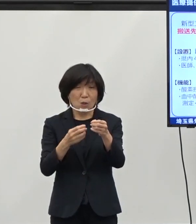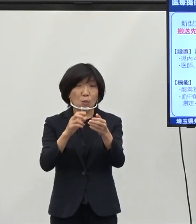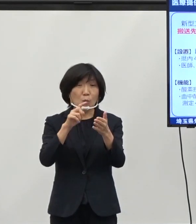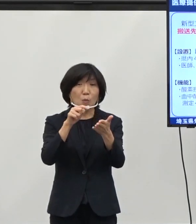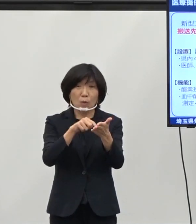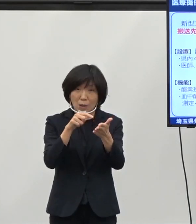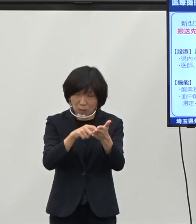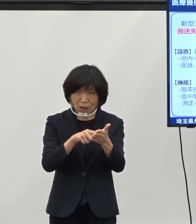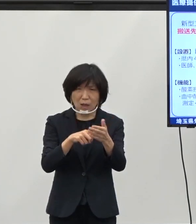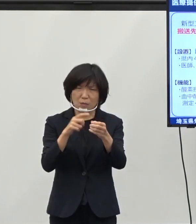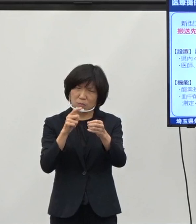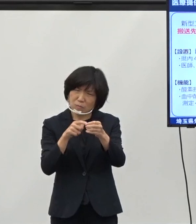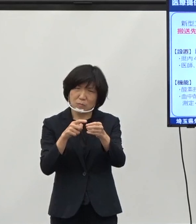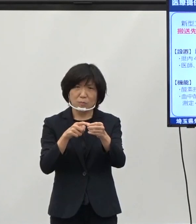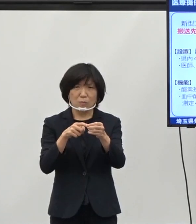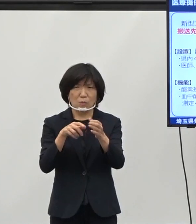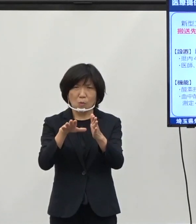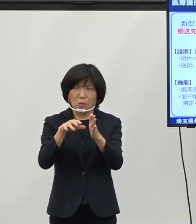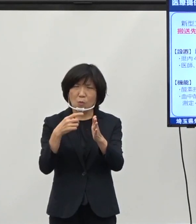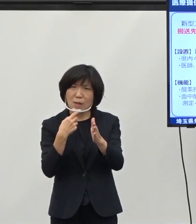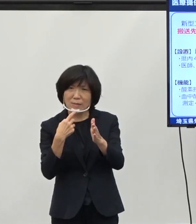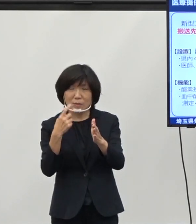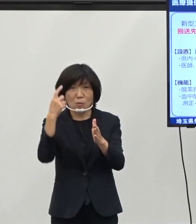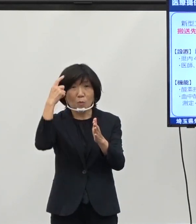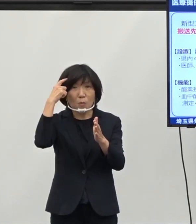薬品に回収させました。で、